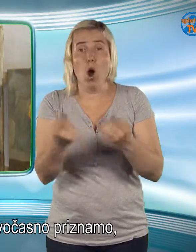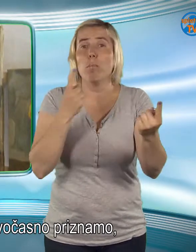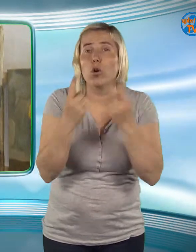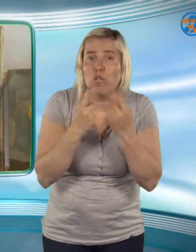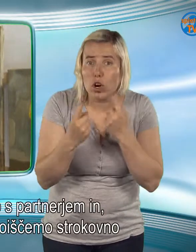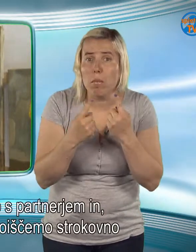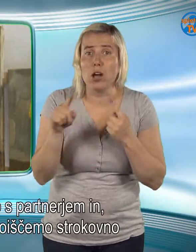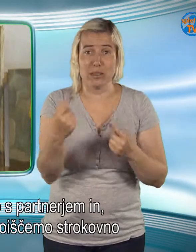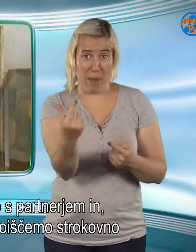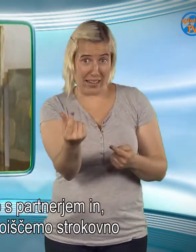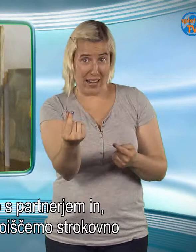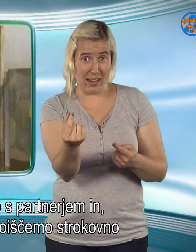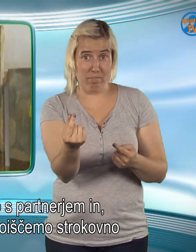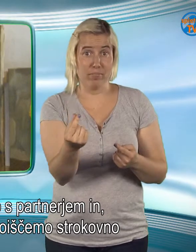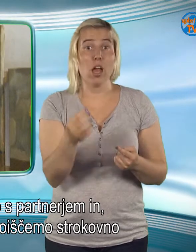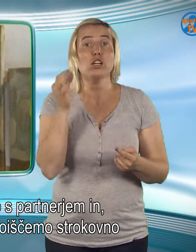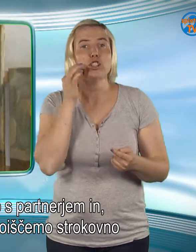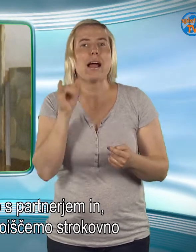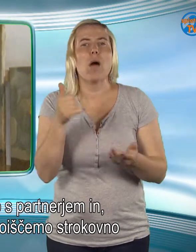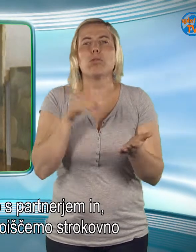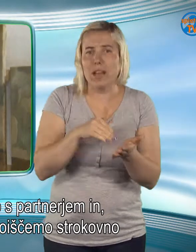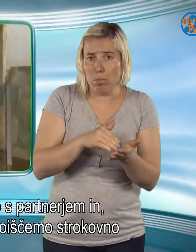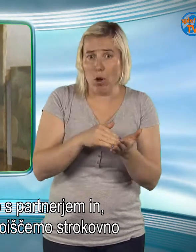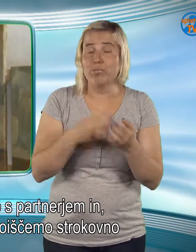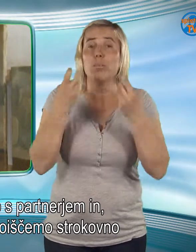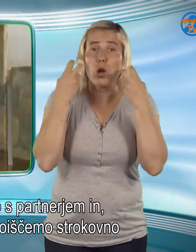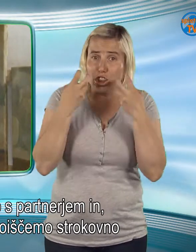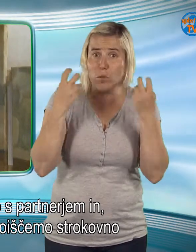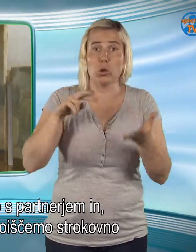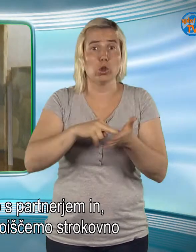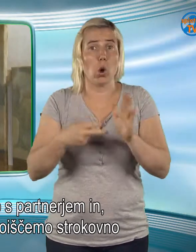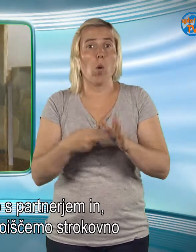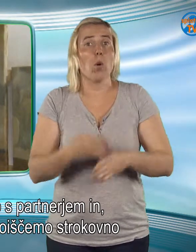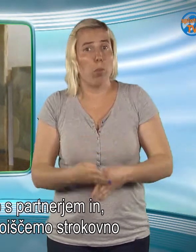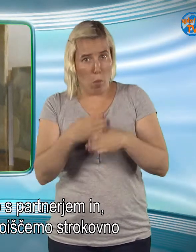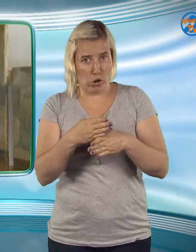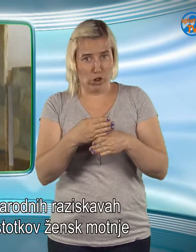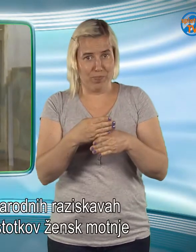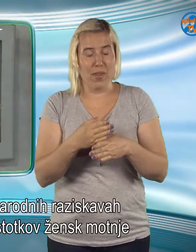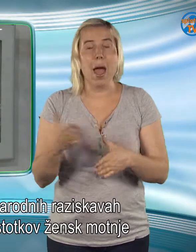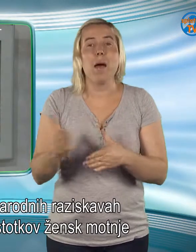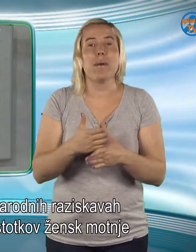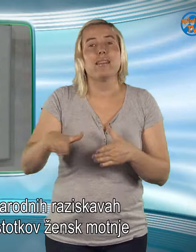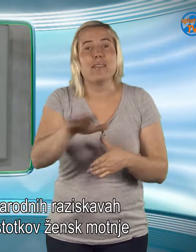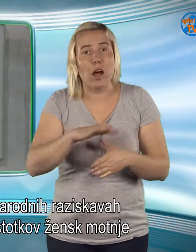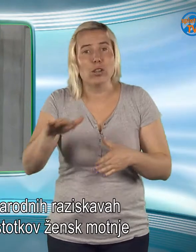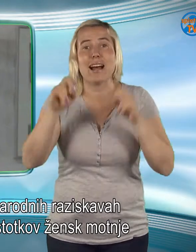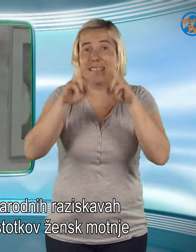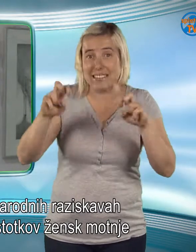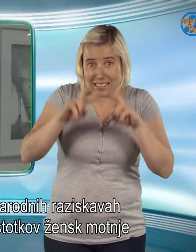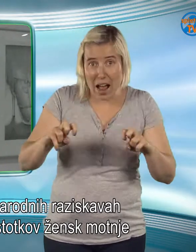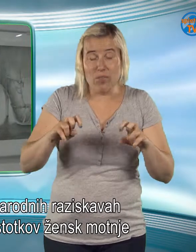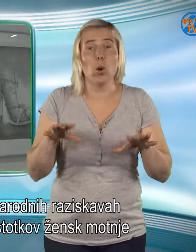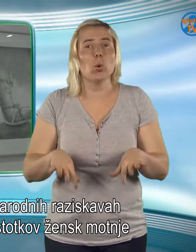se pogovorimo s partnerjem in če je potrebno, poiščemo tudi strokovno pomoč. Po